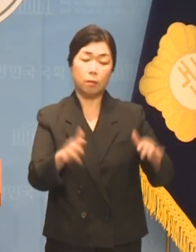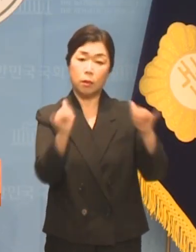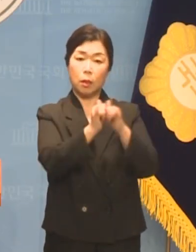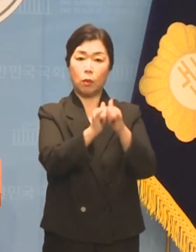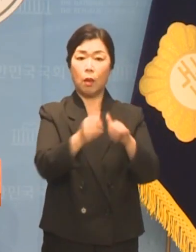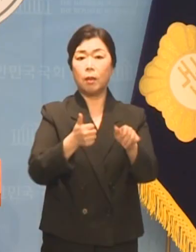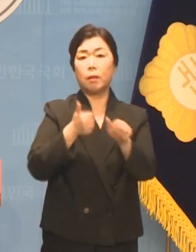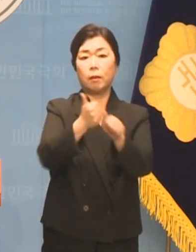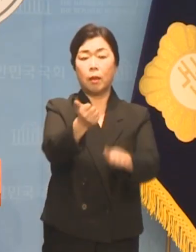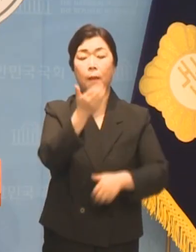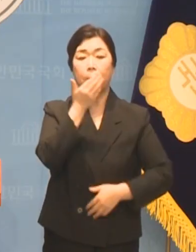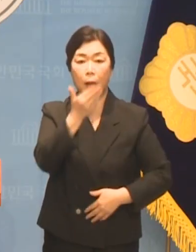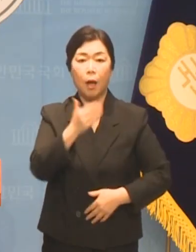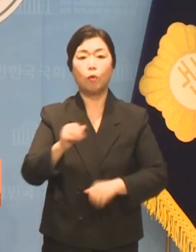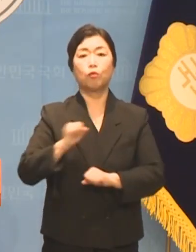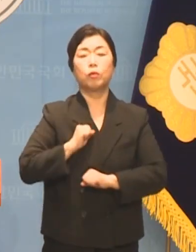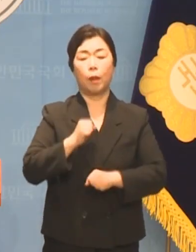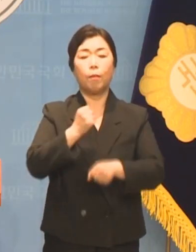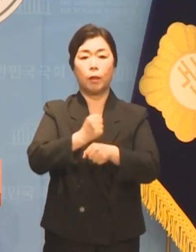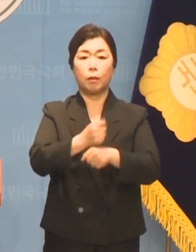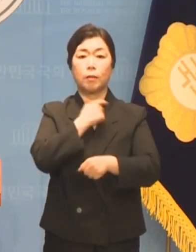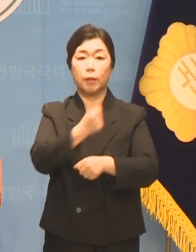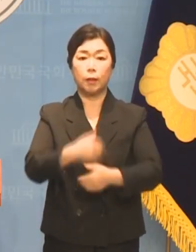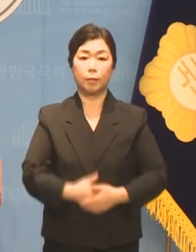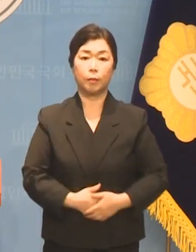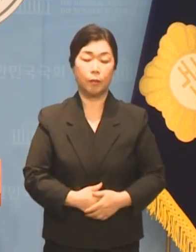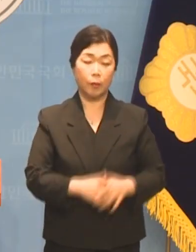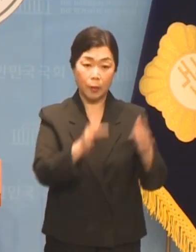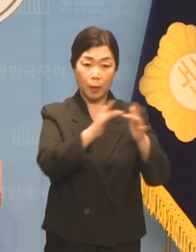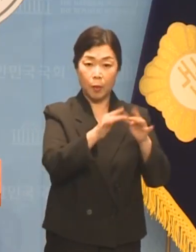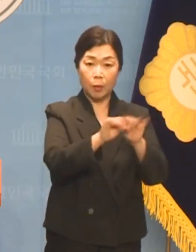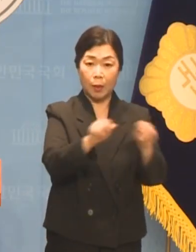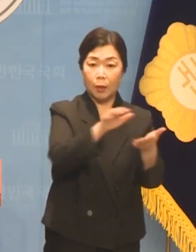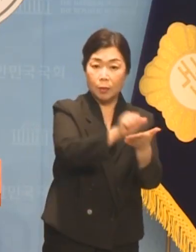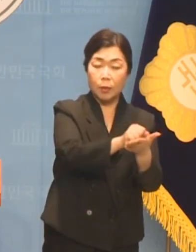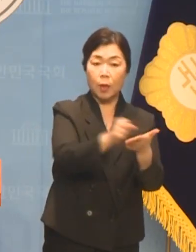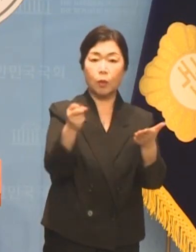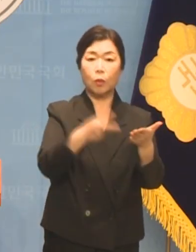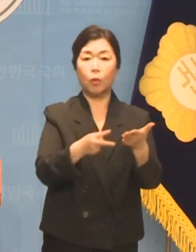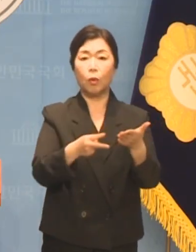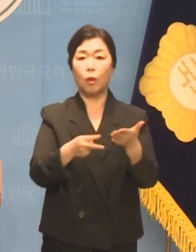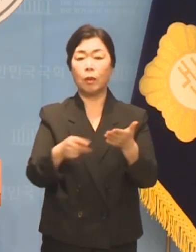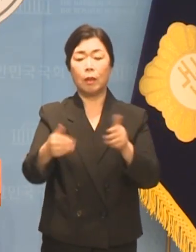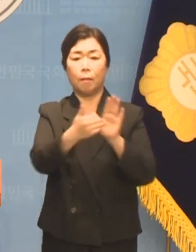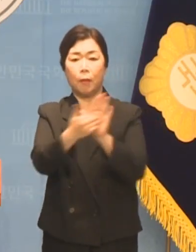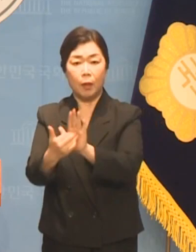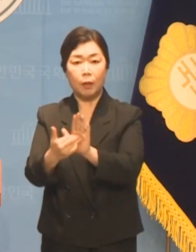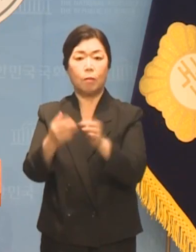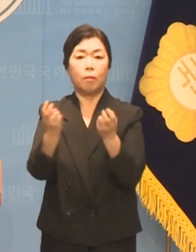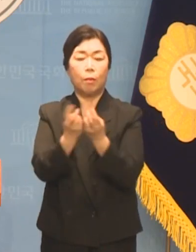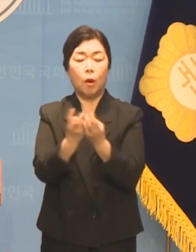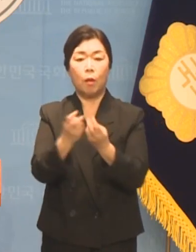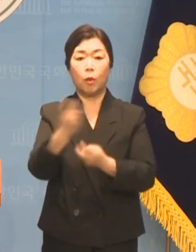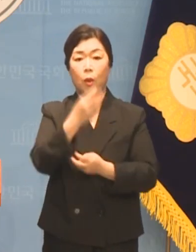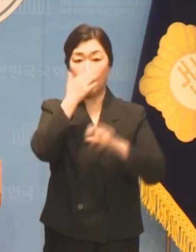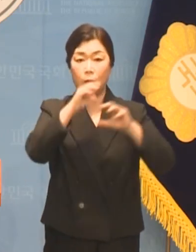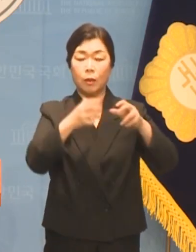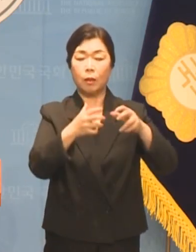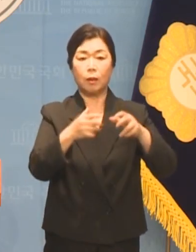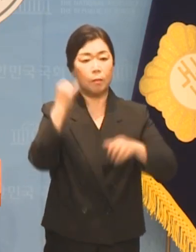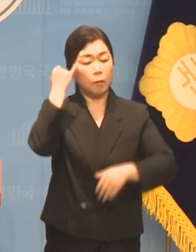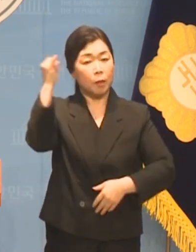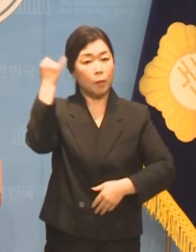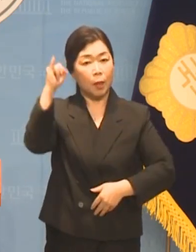있는 군대를 만들겠습니다. 사이버 영토, 에스토니아의 철벽 방어와 이스라엘의